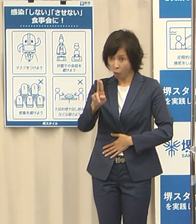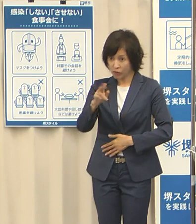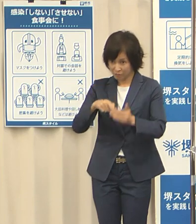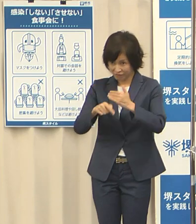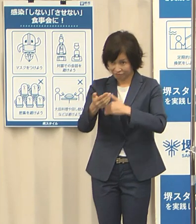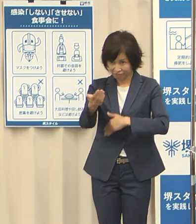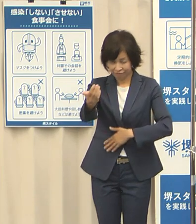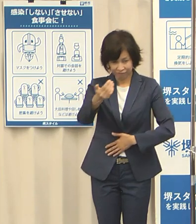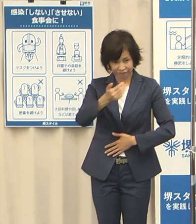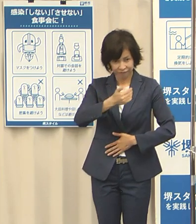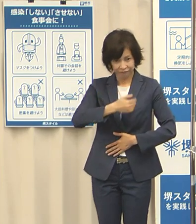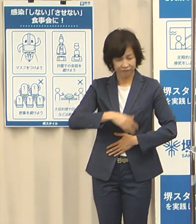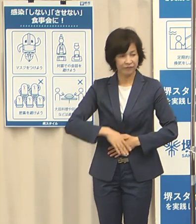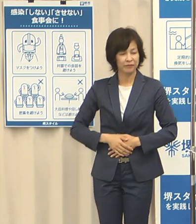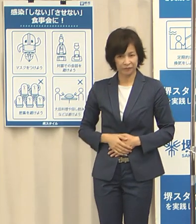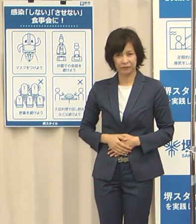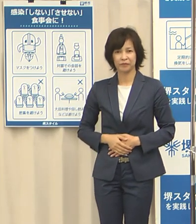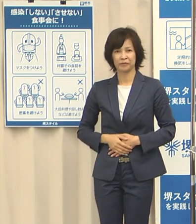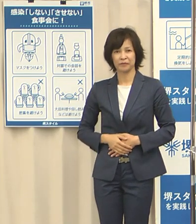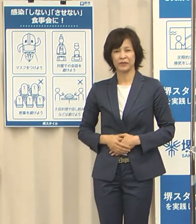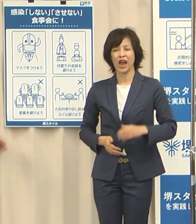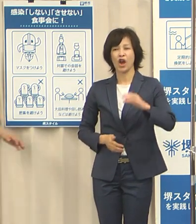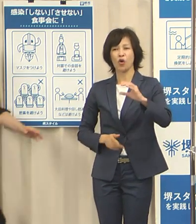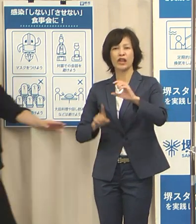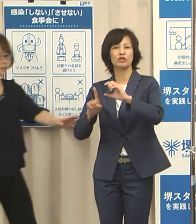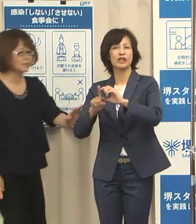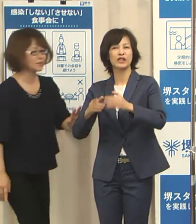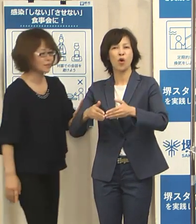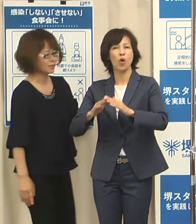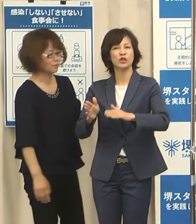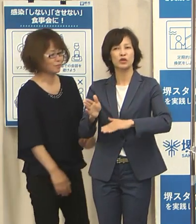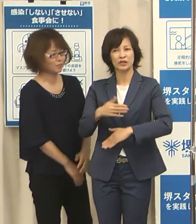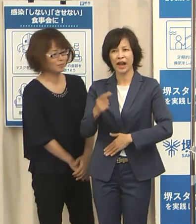か。 コネクテッドデスクが発足して